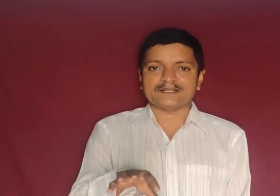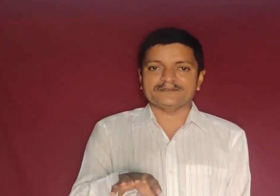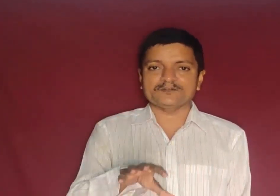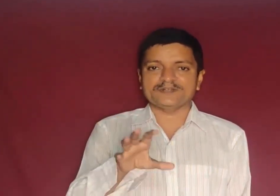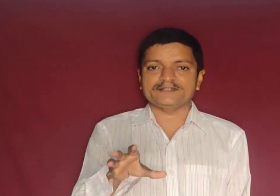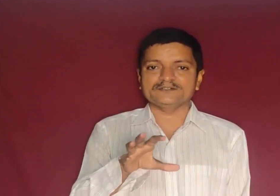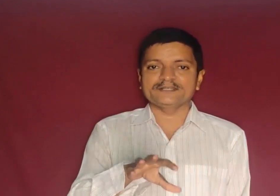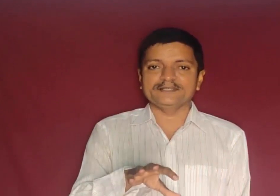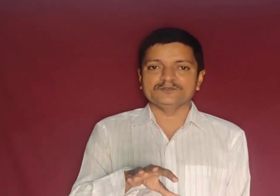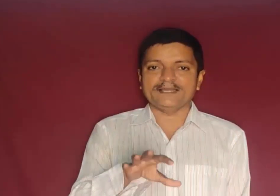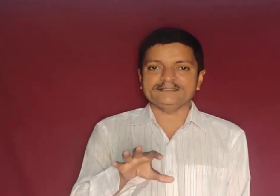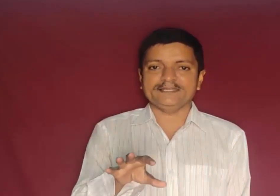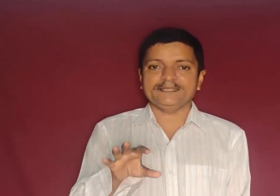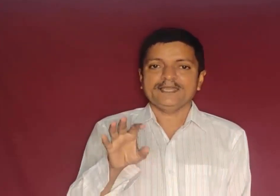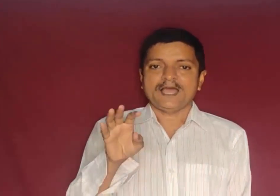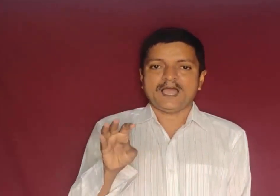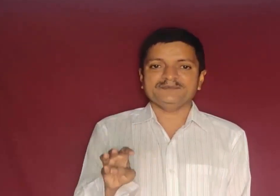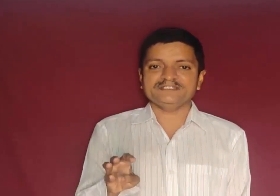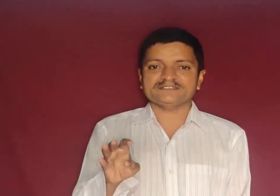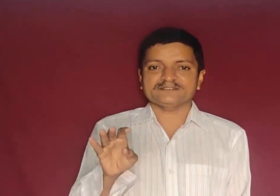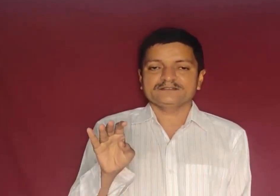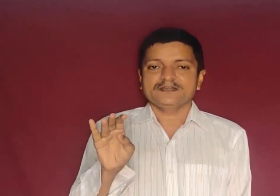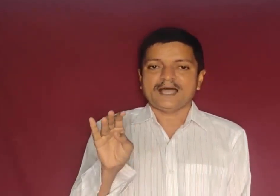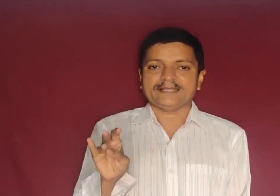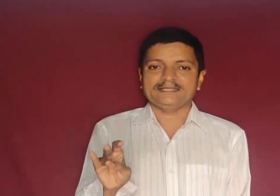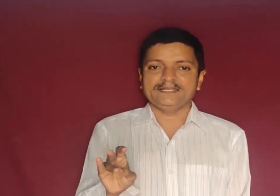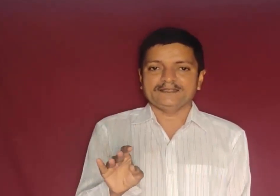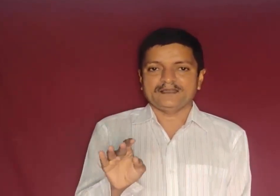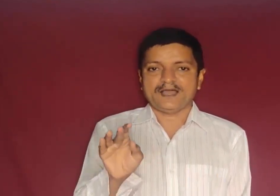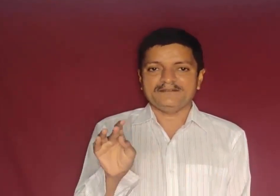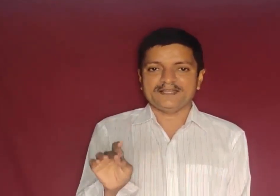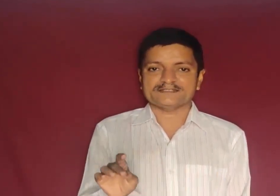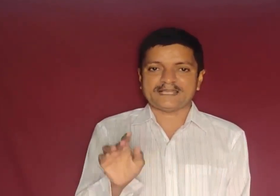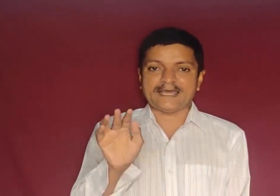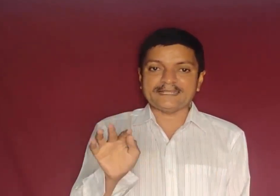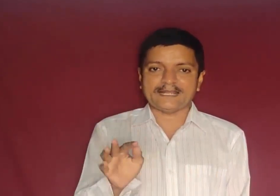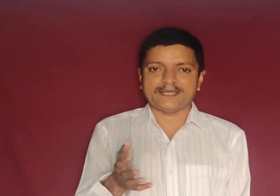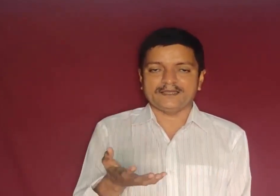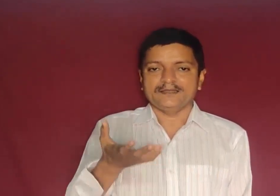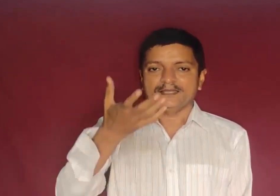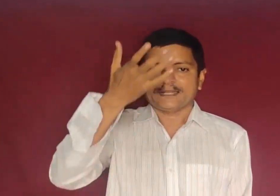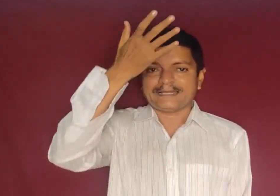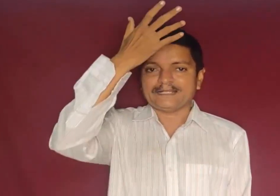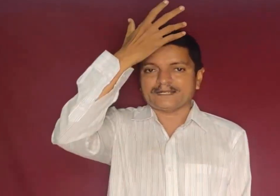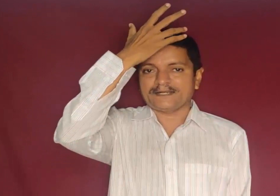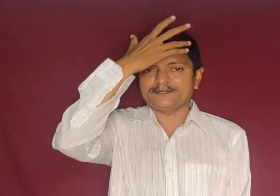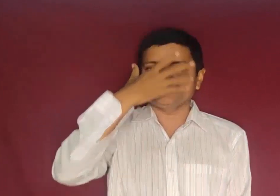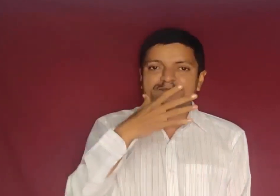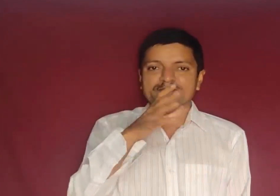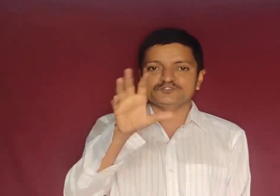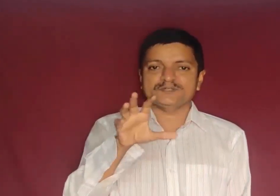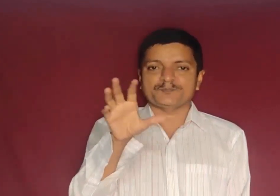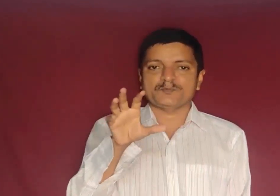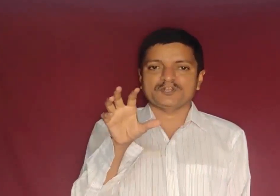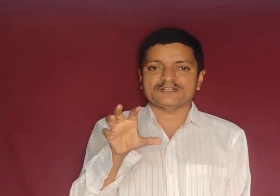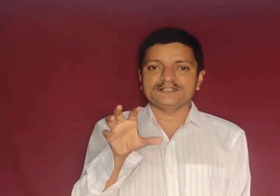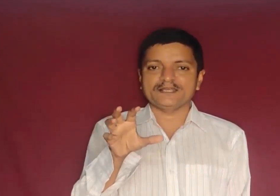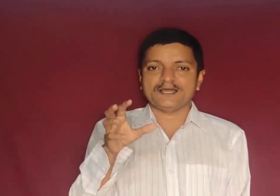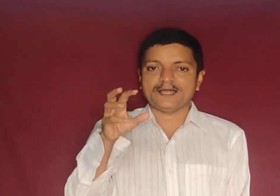వేరు రెడ్ గ్రీన్. అయితే అభిజిత్ అఖిల్ అవినాష్ హర్యానా కలర్ రెడ్ వచ్చింది మనం చూసాం ప్రోమోలో క్లియర్ గా.